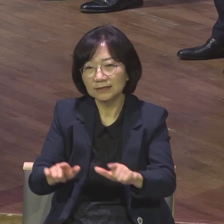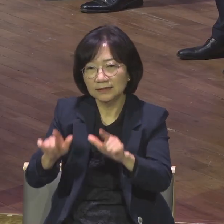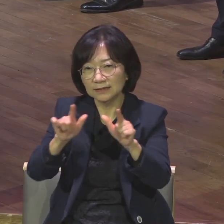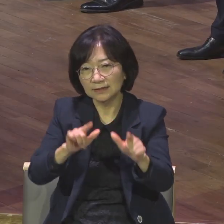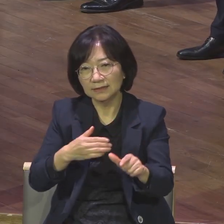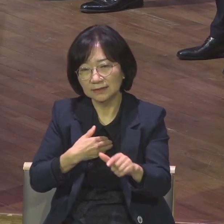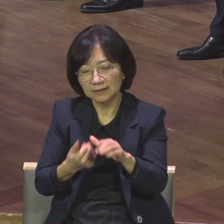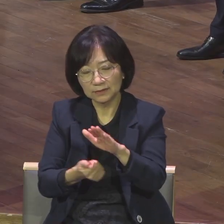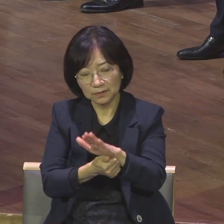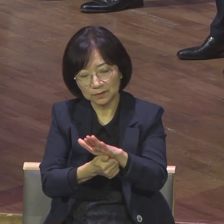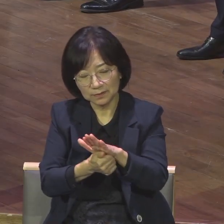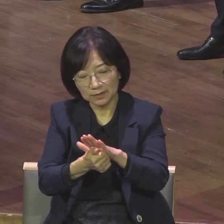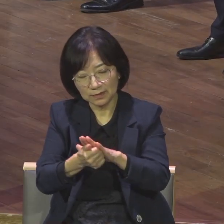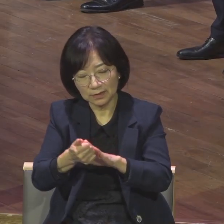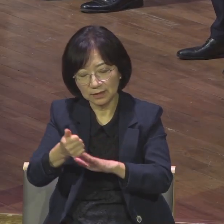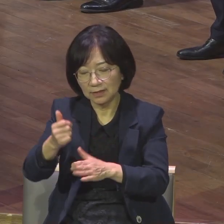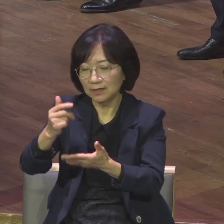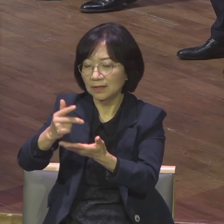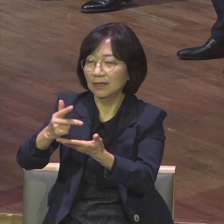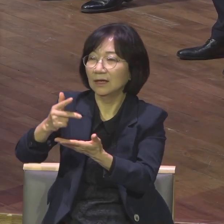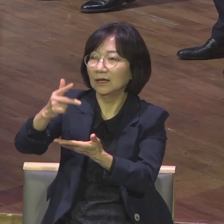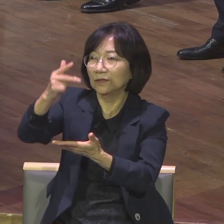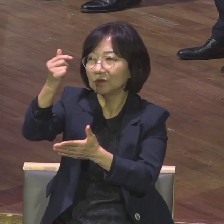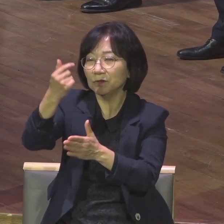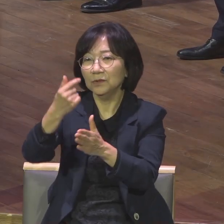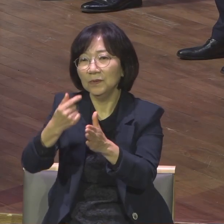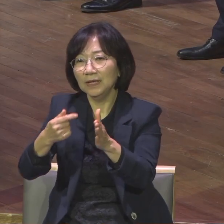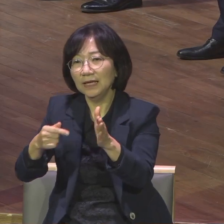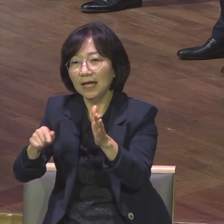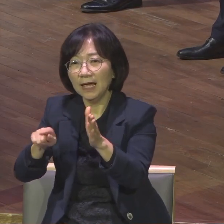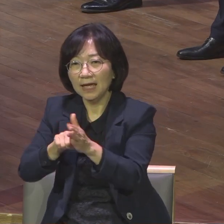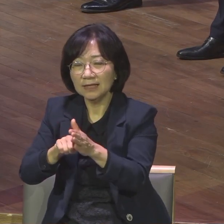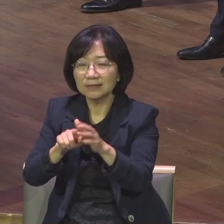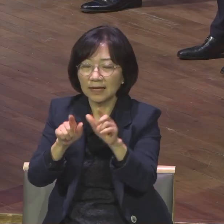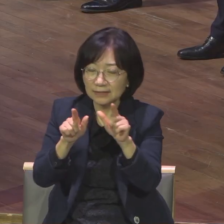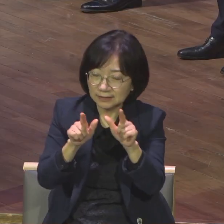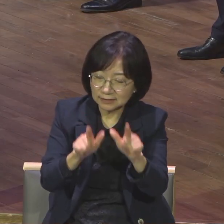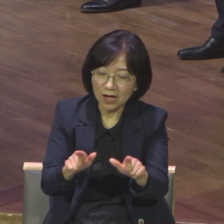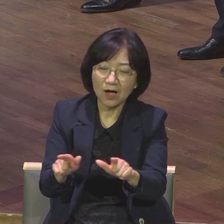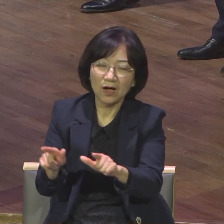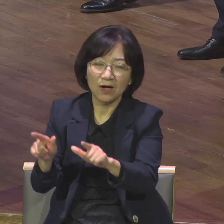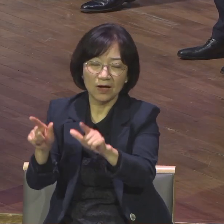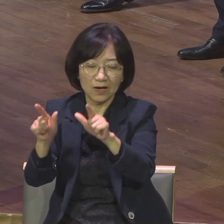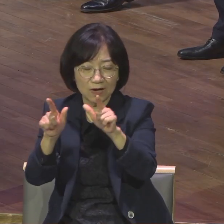내 소망 주 위에 사는 것